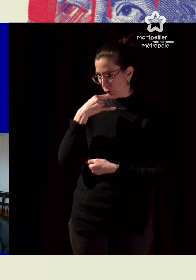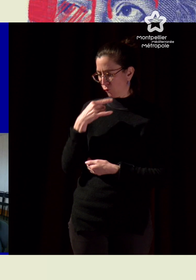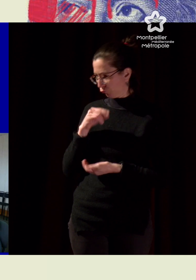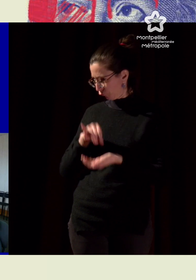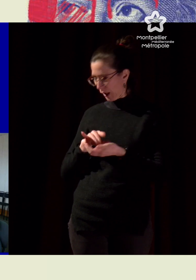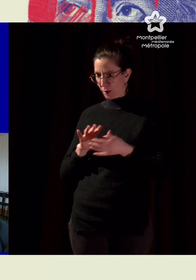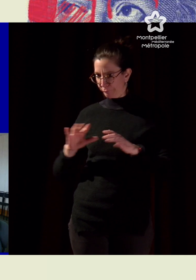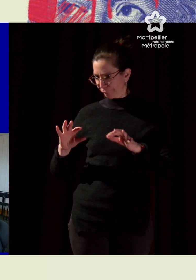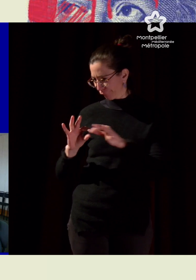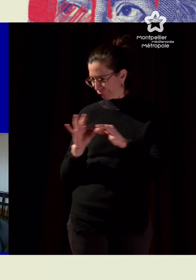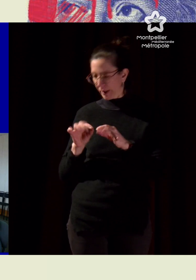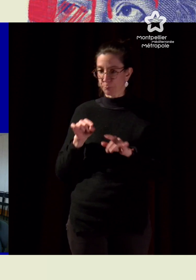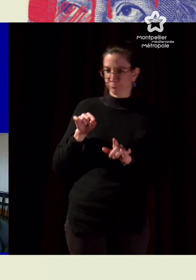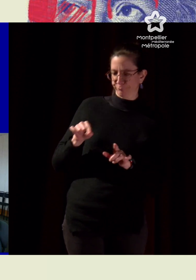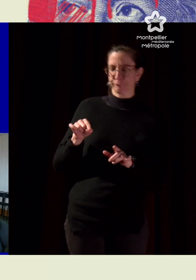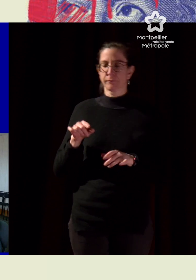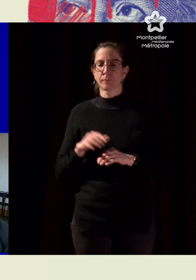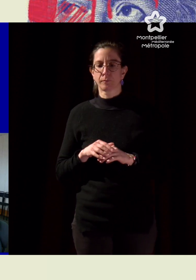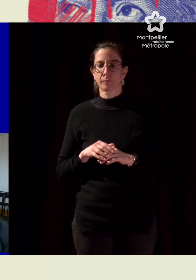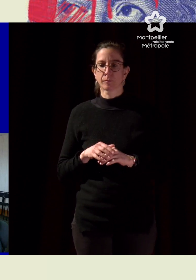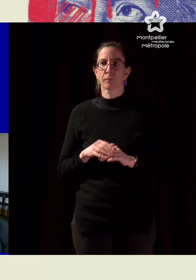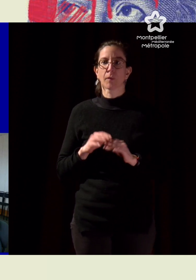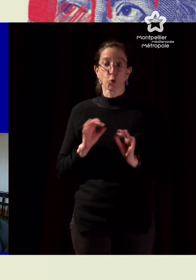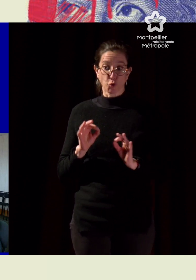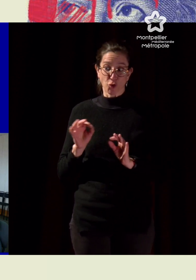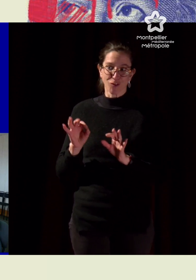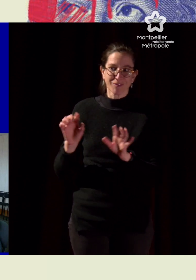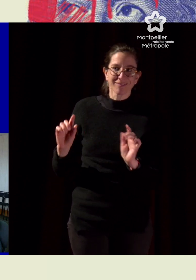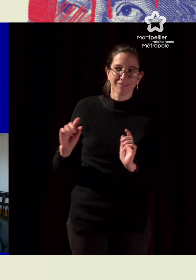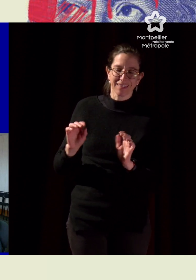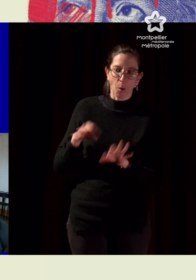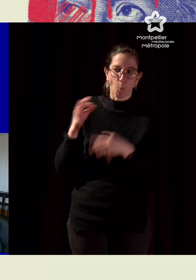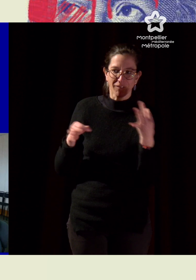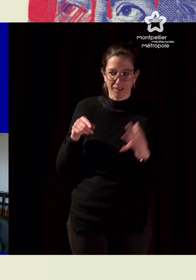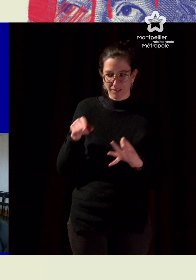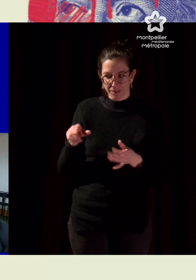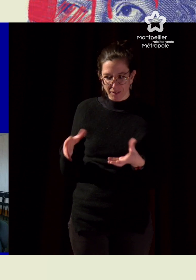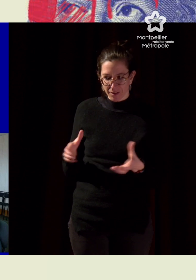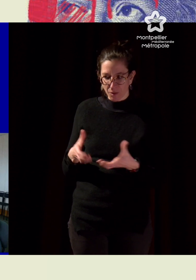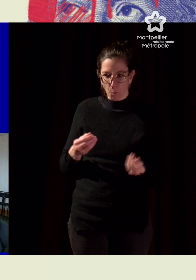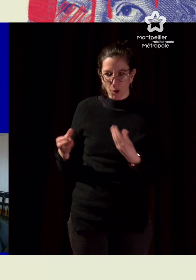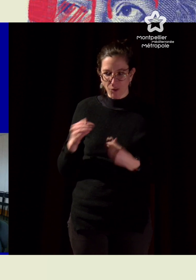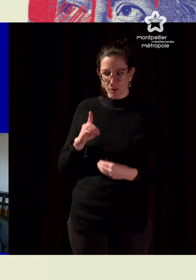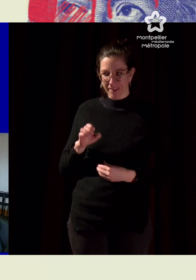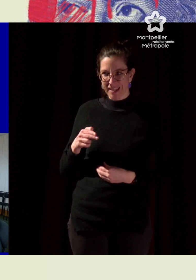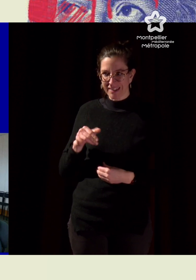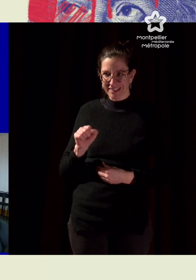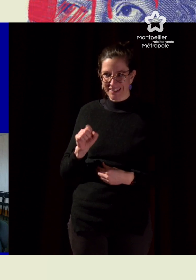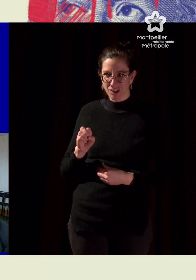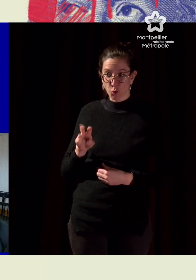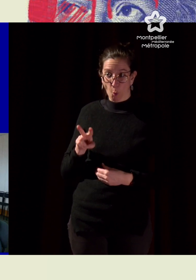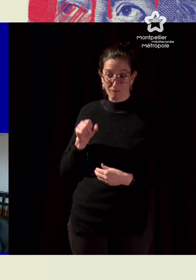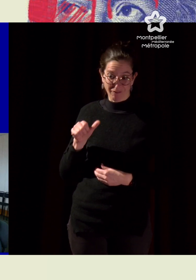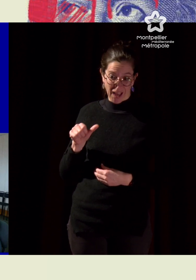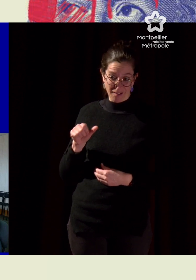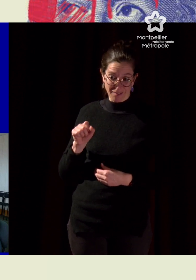fameux homme de Denisova. Mais nous, ça nous intéressait pour d'autres raisons. Et donc, pour avoir l'accord du maire du village à la fin, même si vous avez